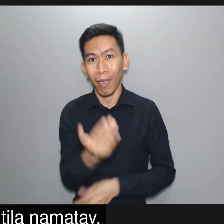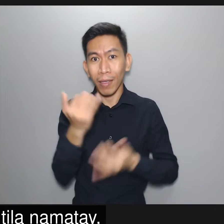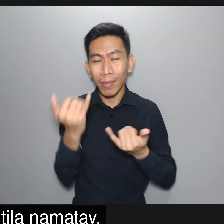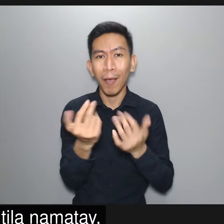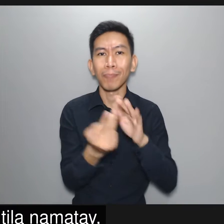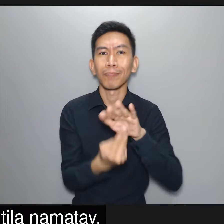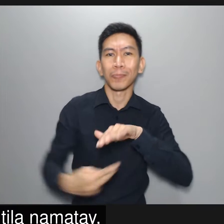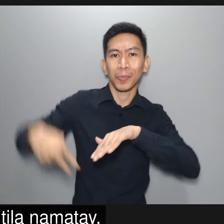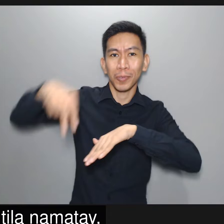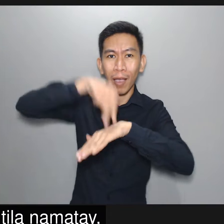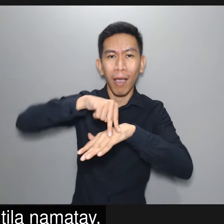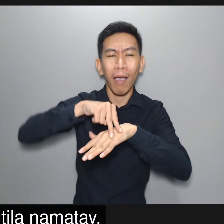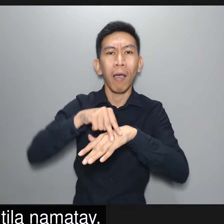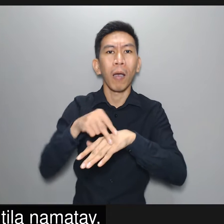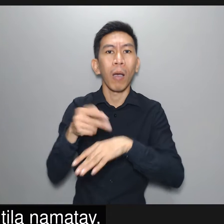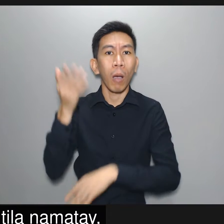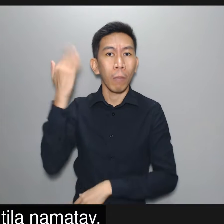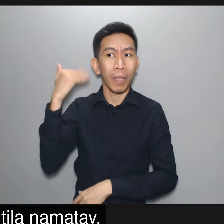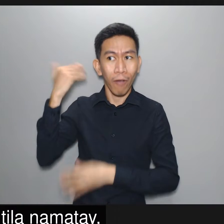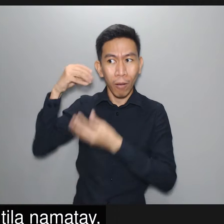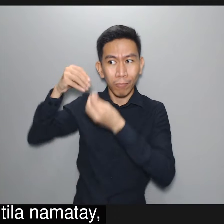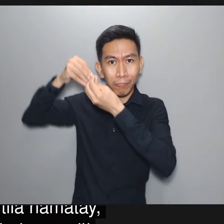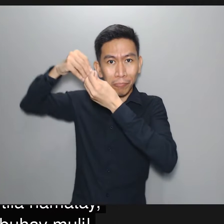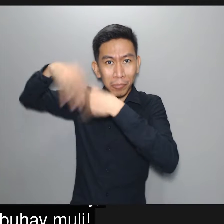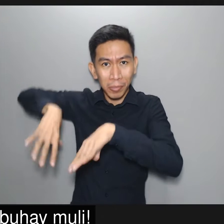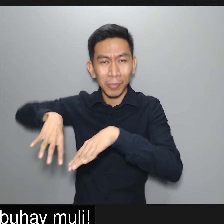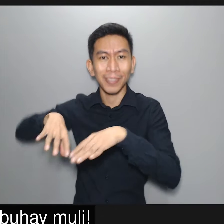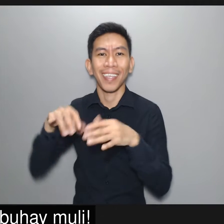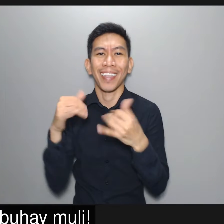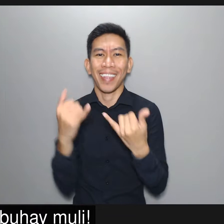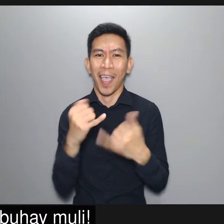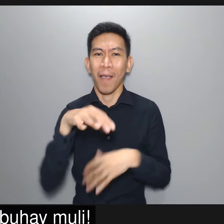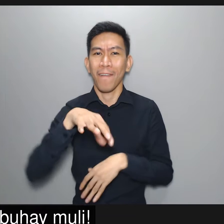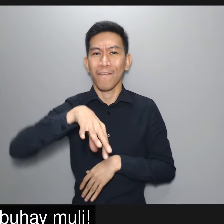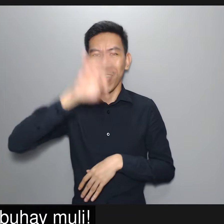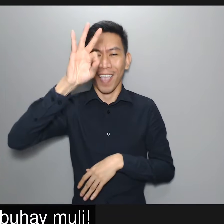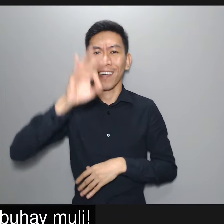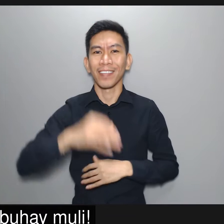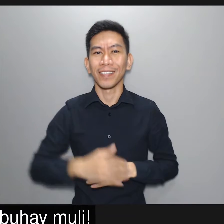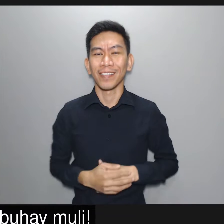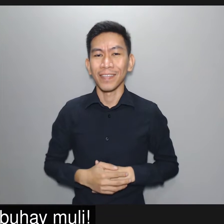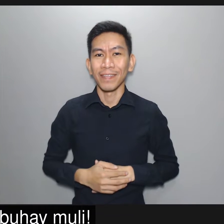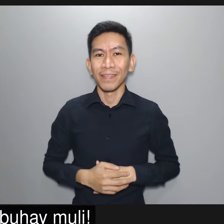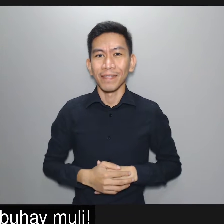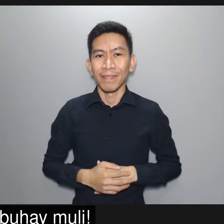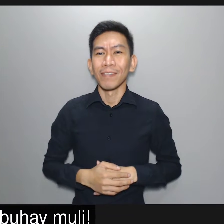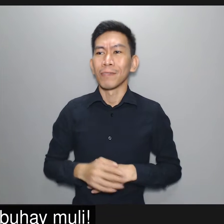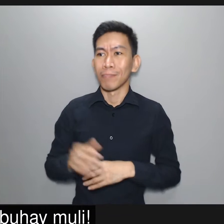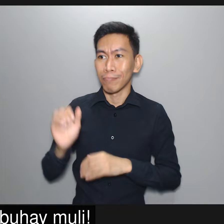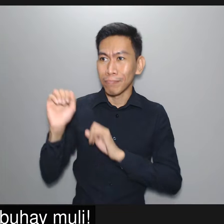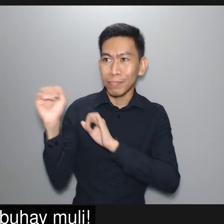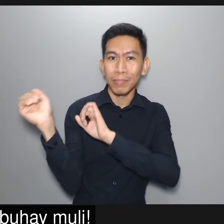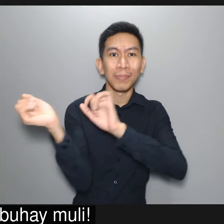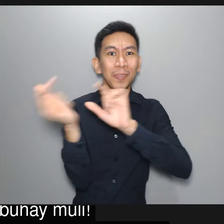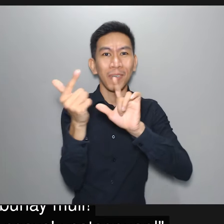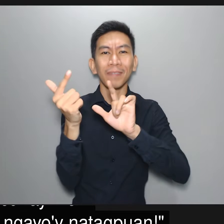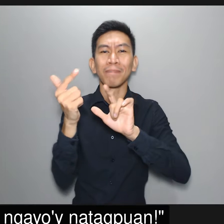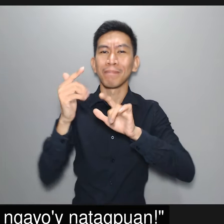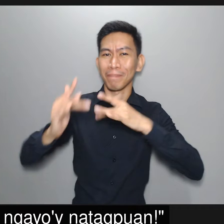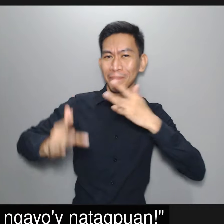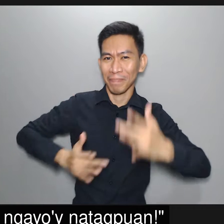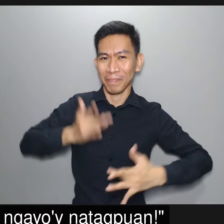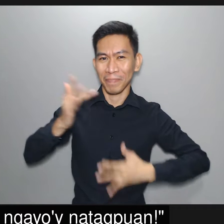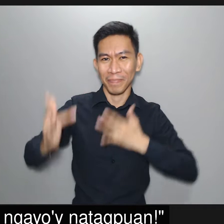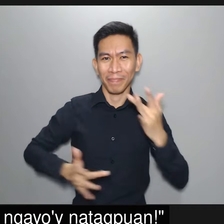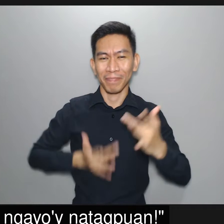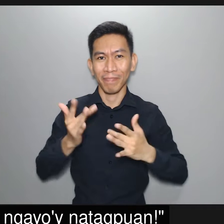ay nawala ngunit ngayon natagpuan." Lahat sila ay punong-puno ng kasiyahan.